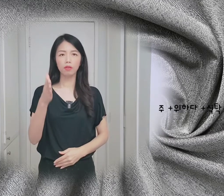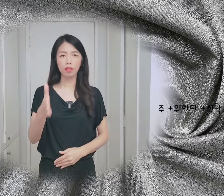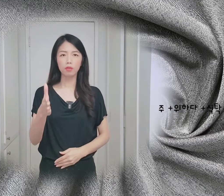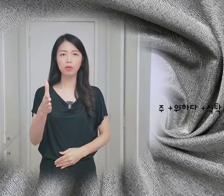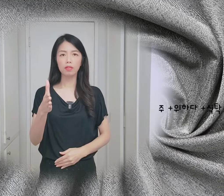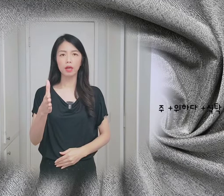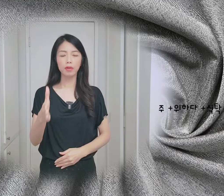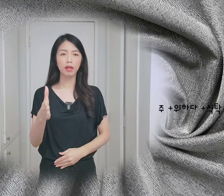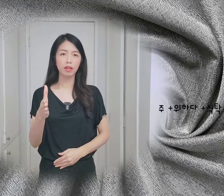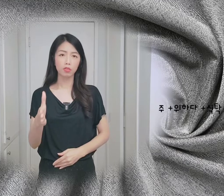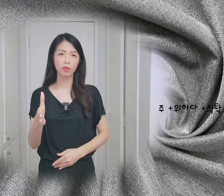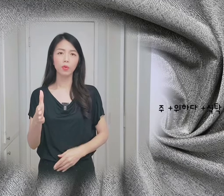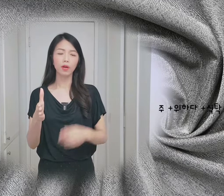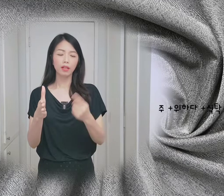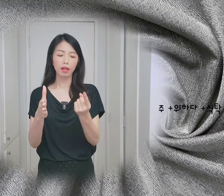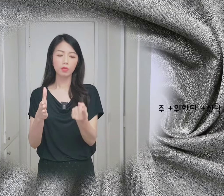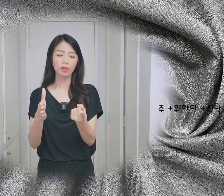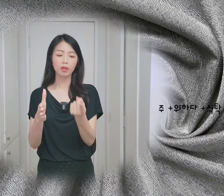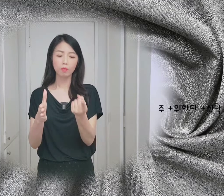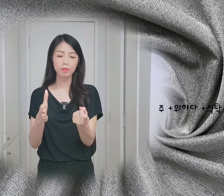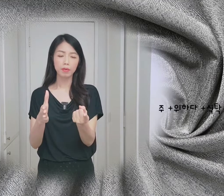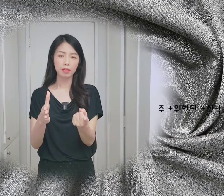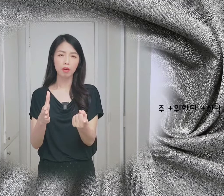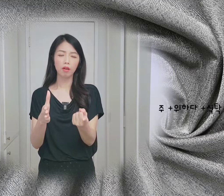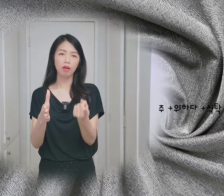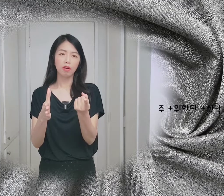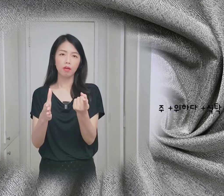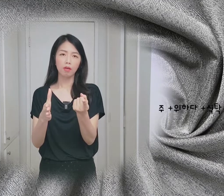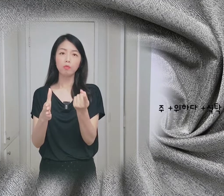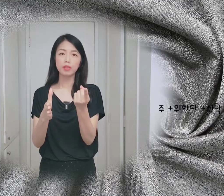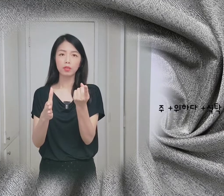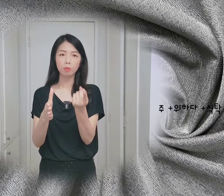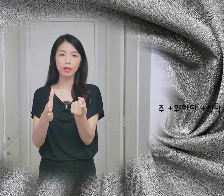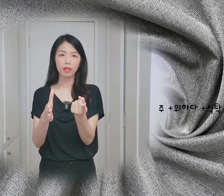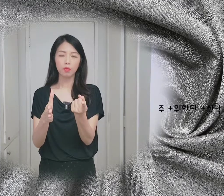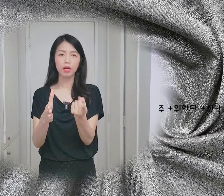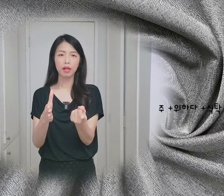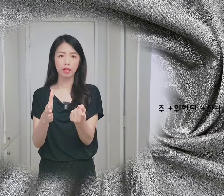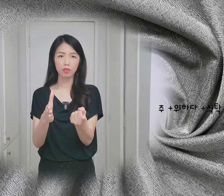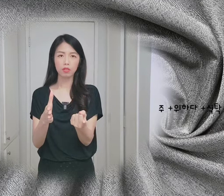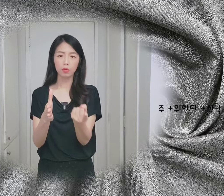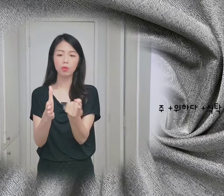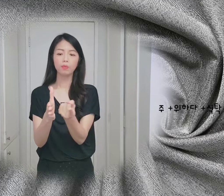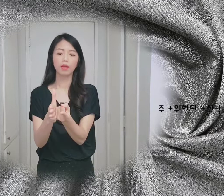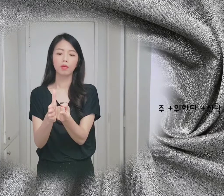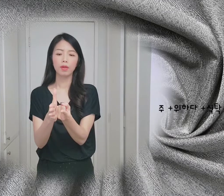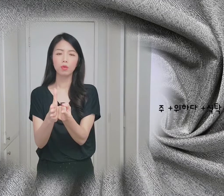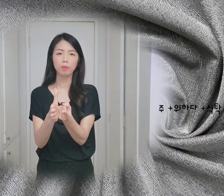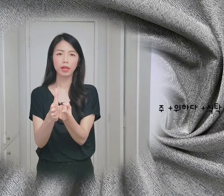왼손은 이렇게 손끝이 앞을 향하게 해주시고 다른 손은 검지만 피셔서 검지가 손바닥이 위를 향하게